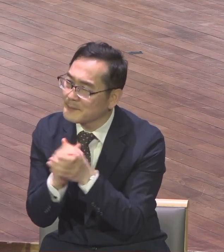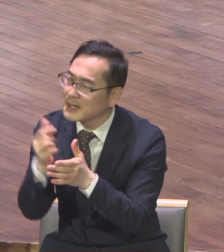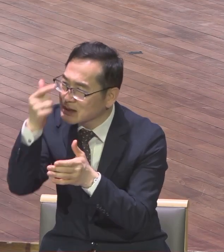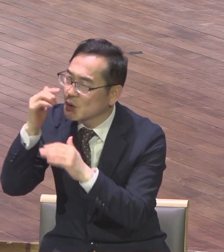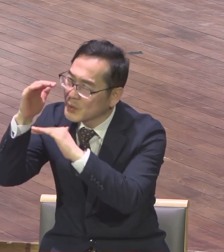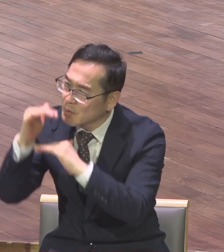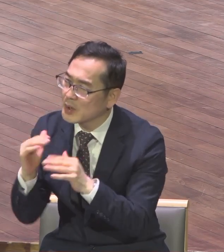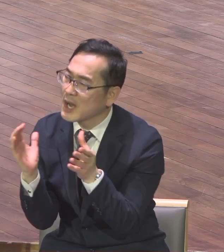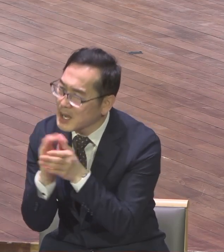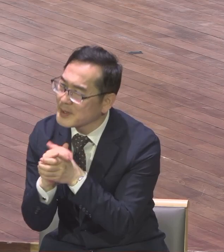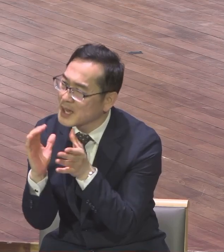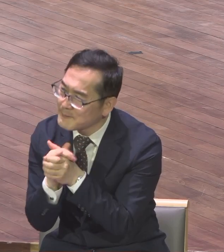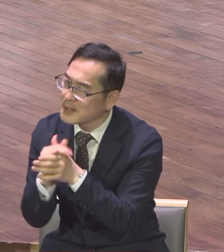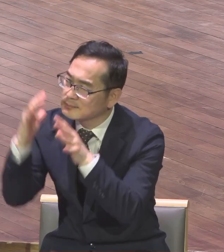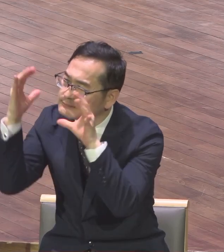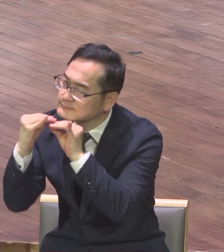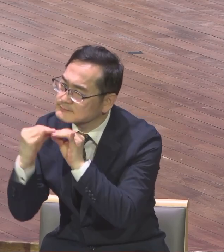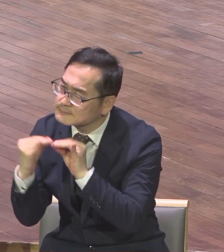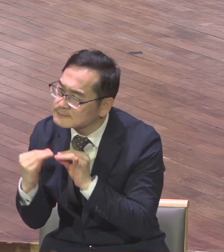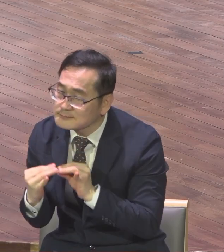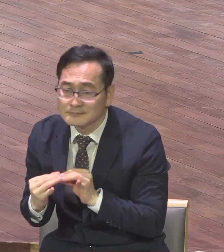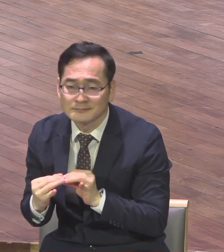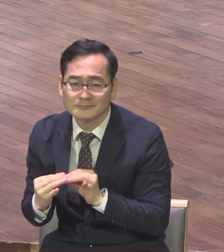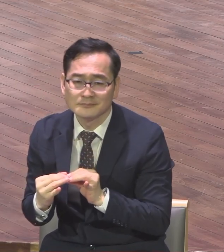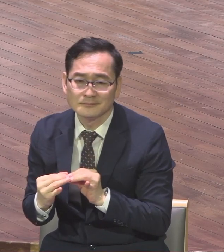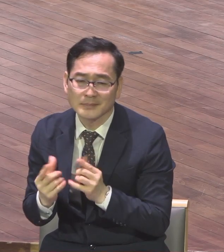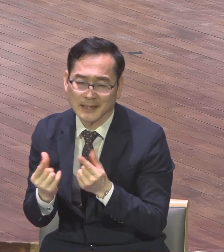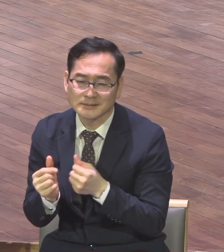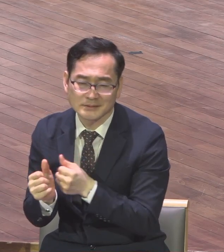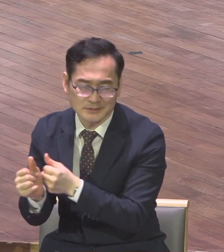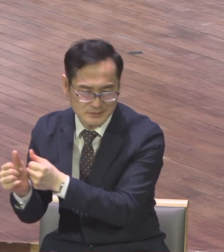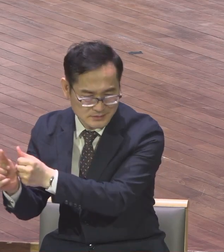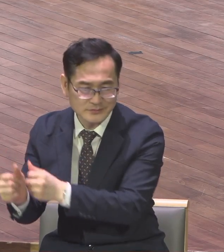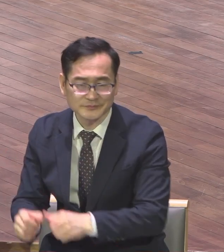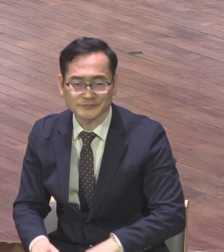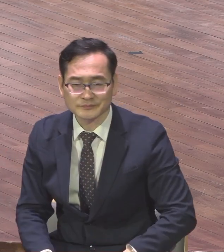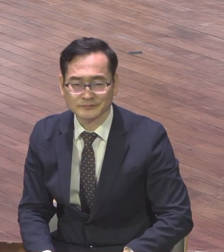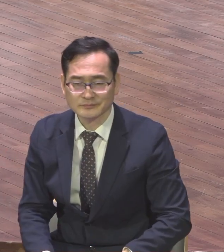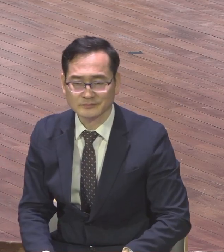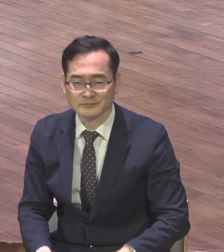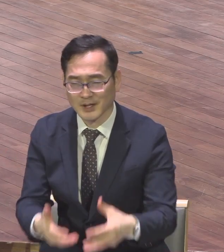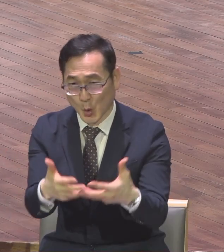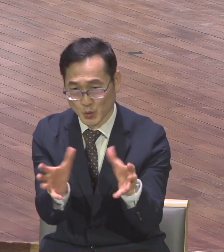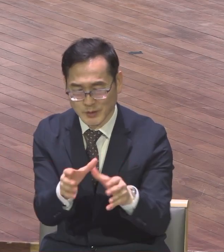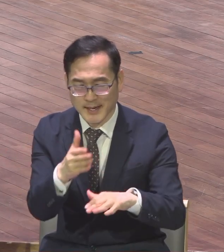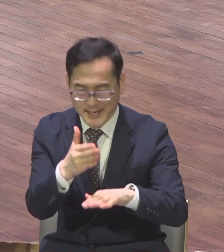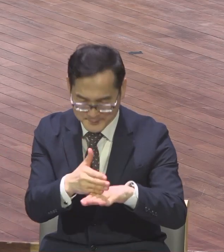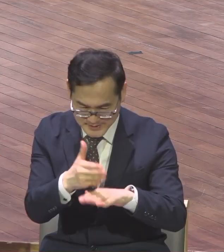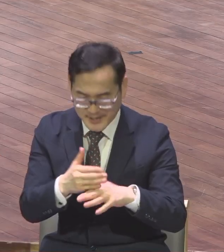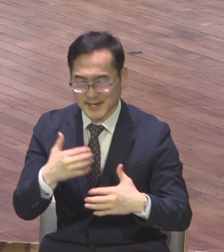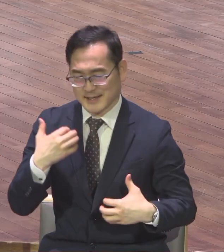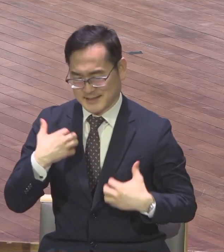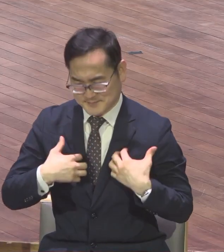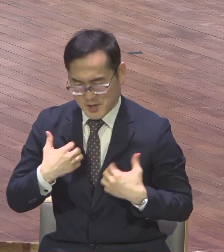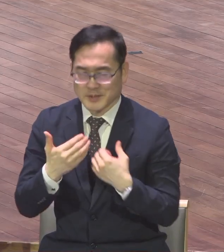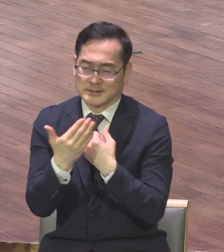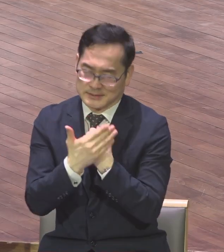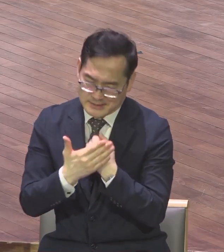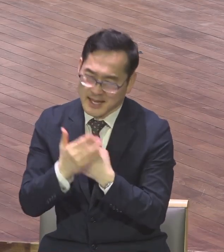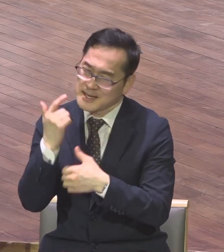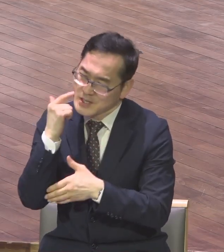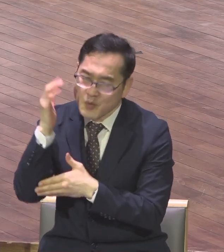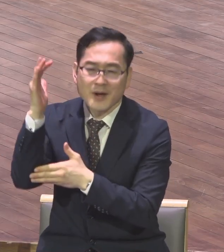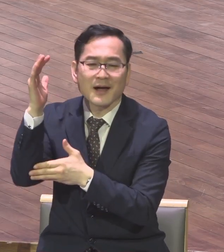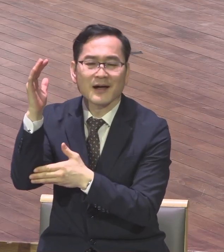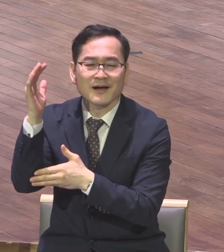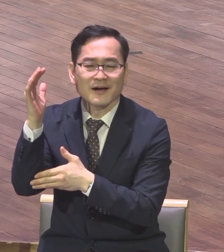어느 기관이든지 그렇게 되시기 바랍니다. 기도하는 공동체, 감사하는 공동체, 기뻐하는 공동체, 하나님께 영광 돌리는